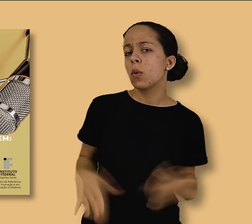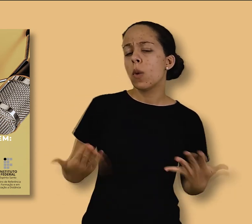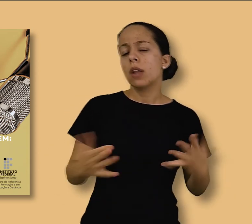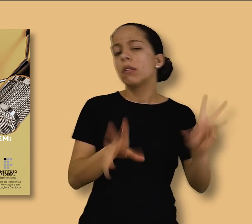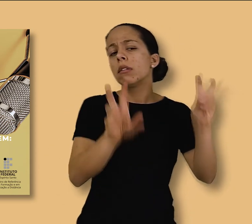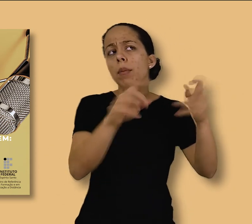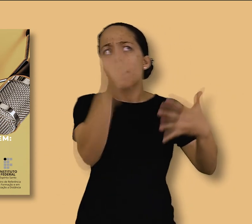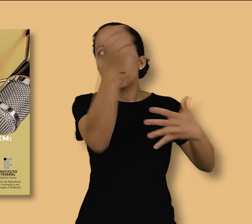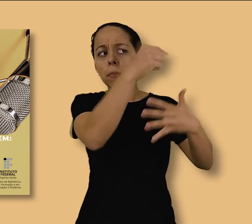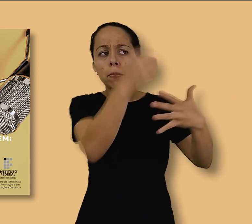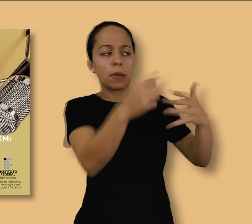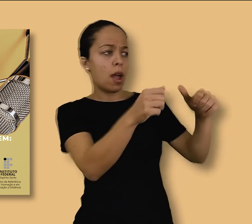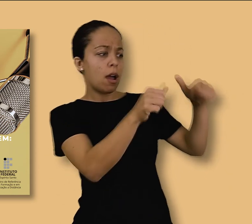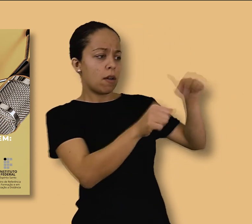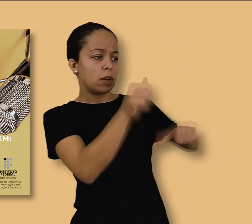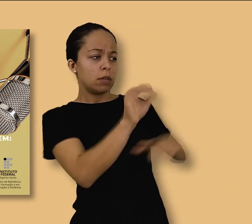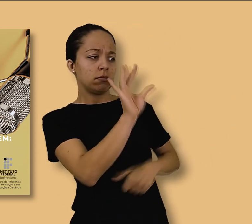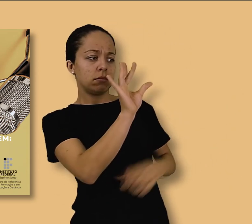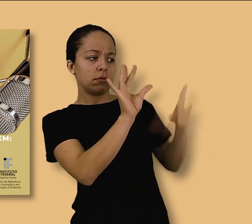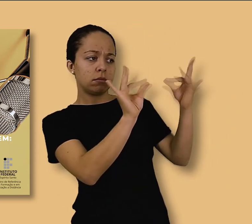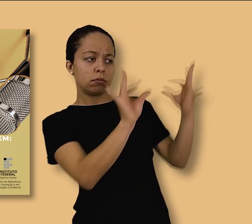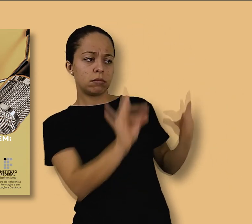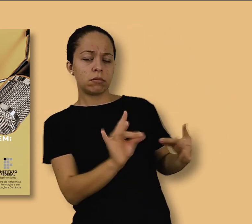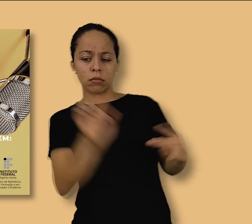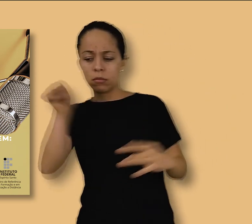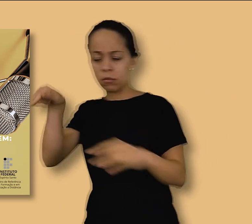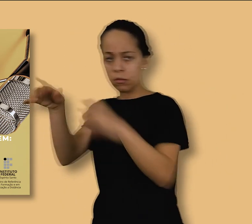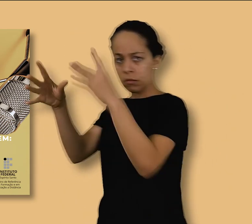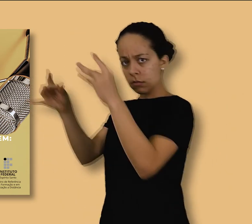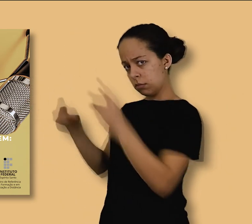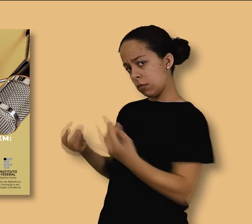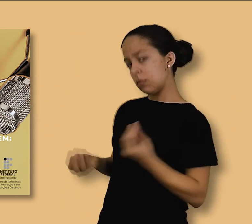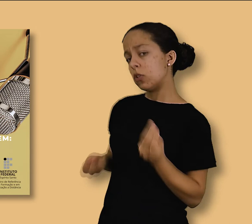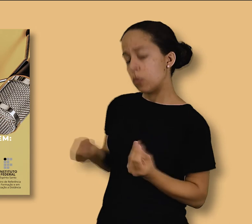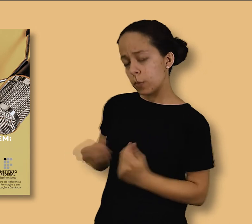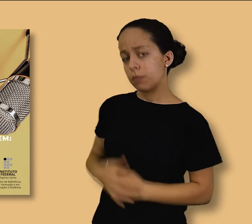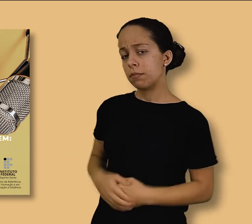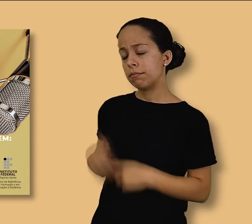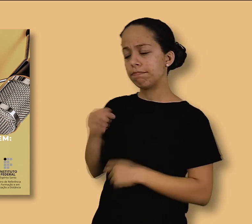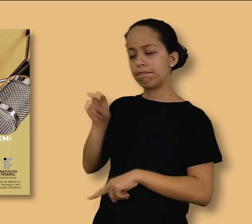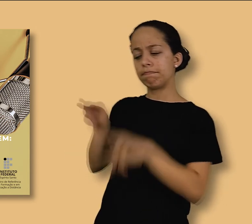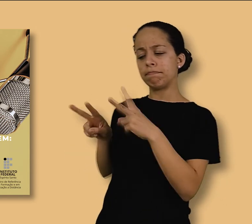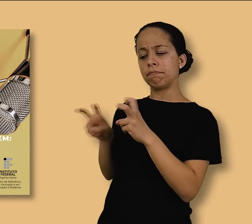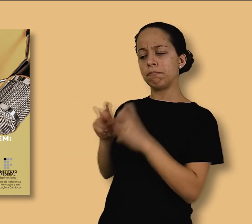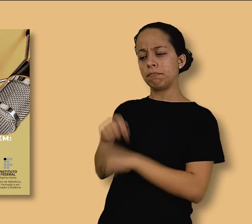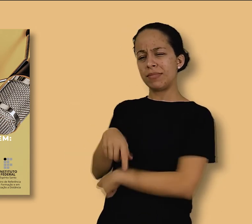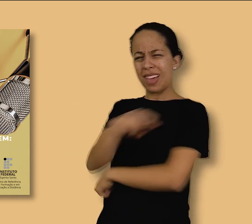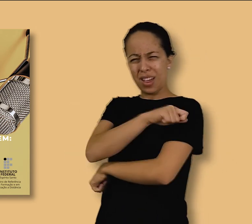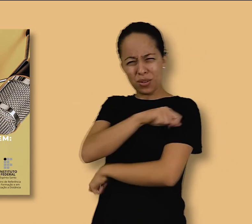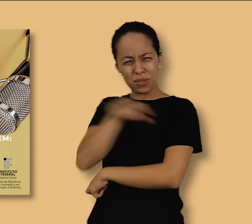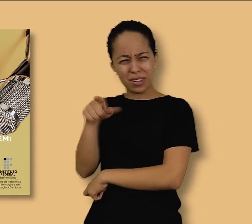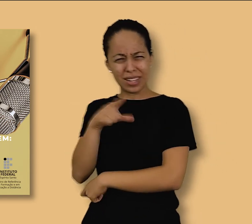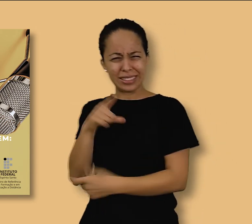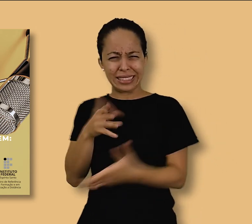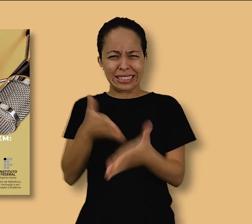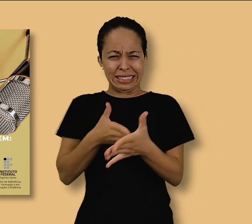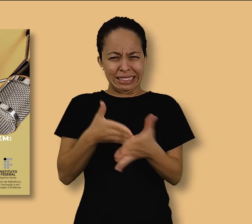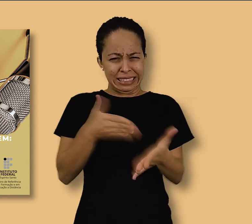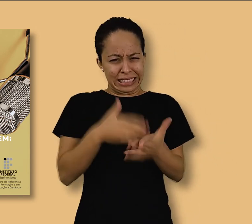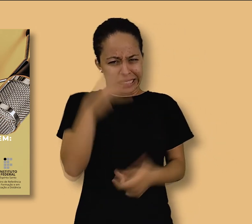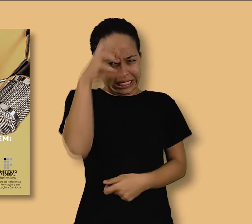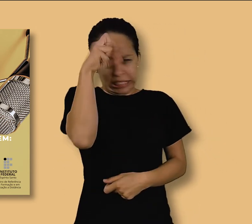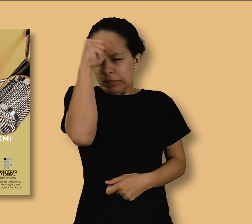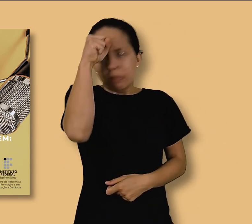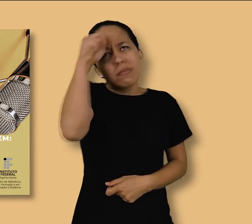variáveis envolvidas ali e aí sim analisar sob o ponto de vista amplo O porquê um aluno não está aprendendo